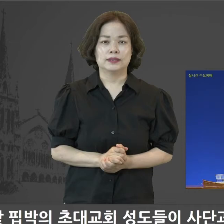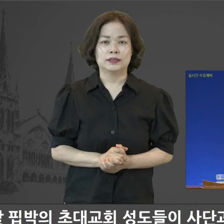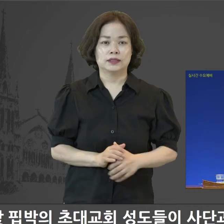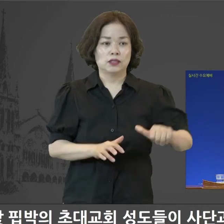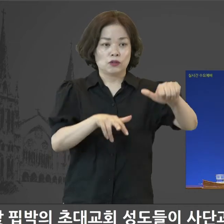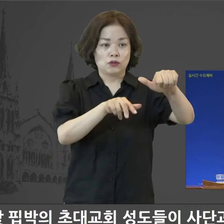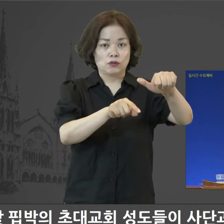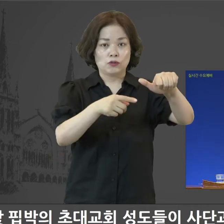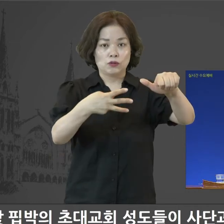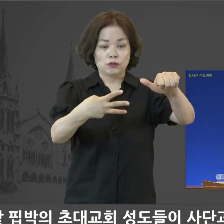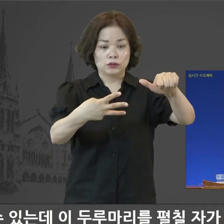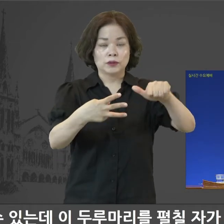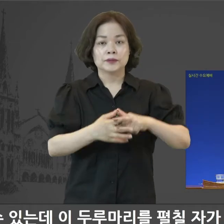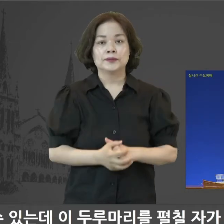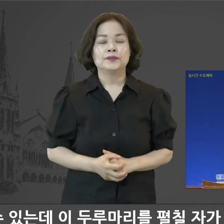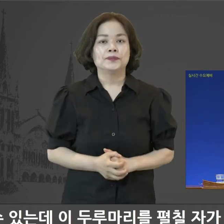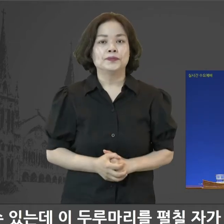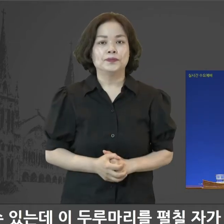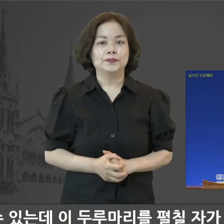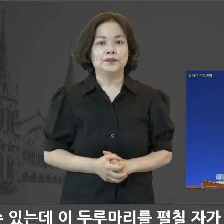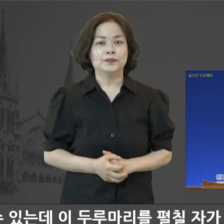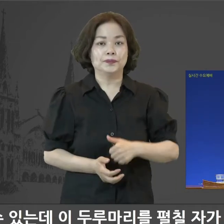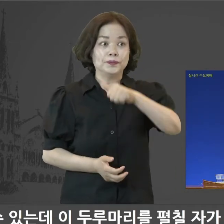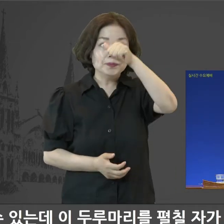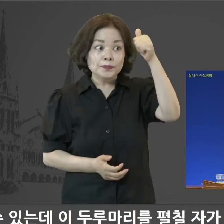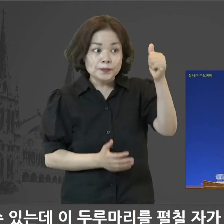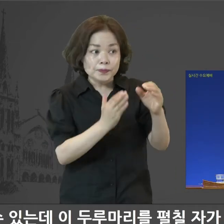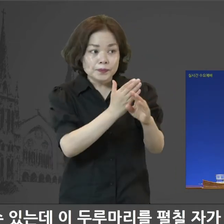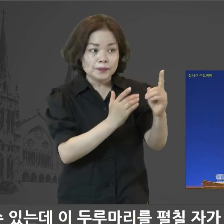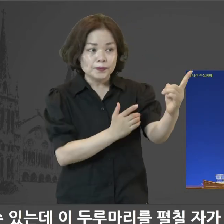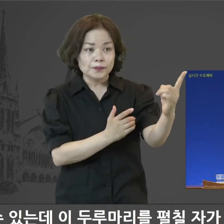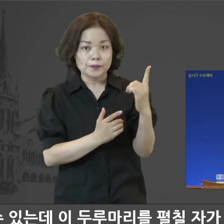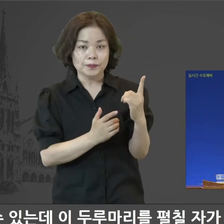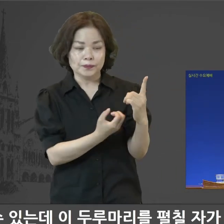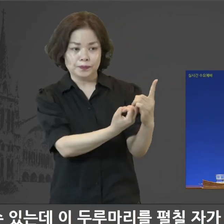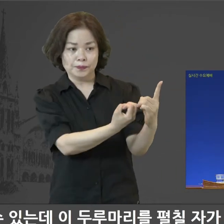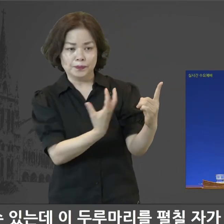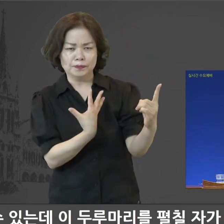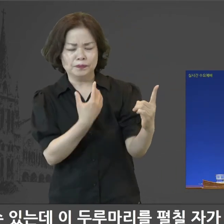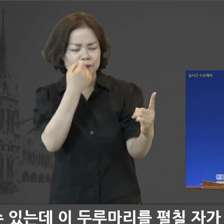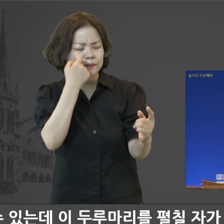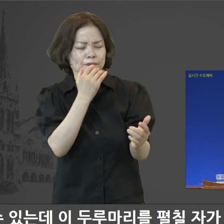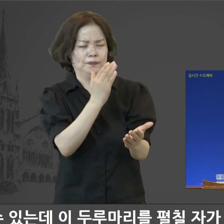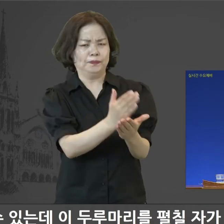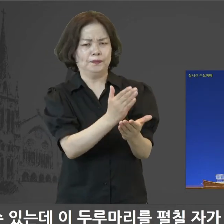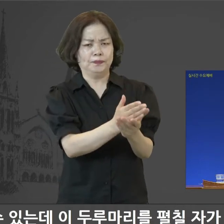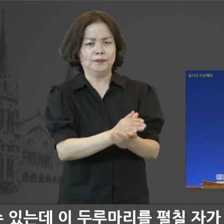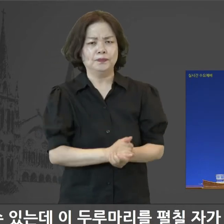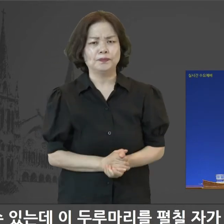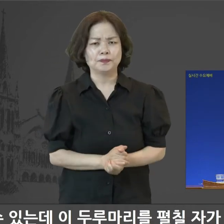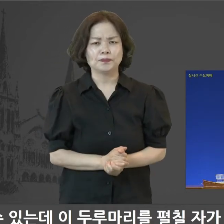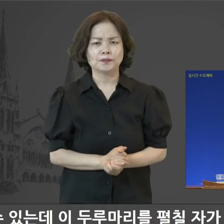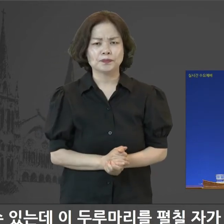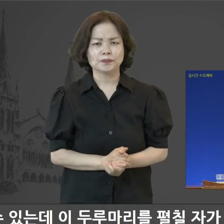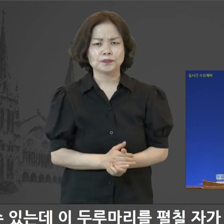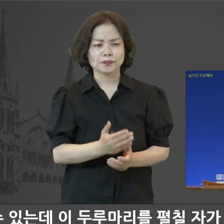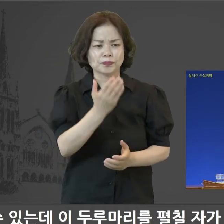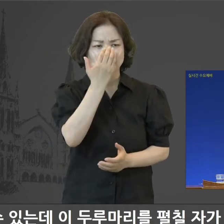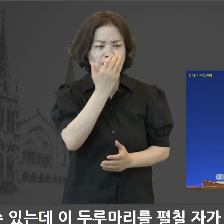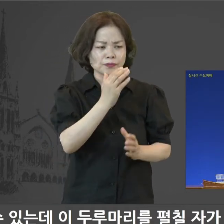5절 말씀입니다. 장로 중에 한 사람이 내게 말하되 울지 말라. 유대